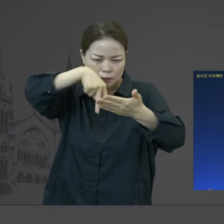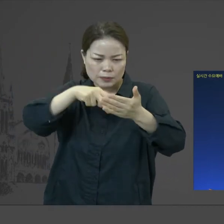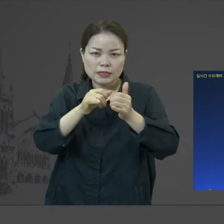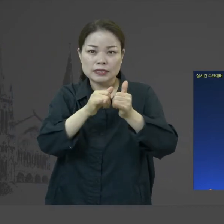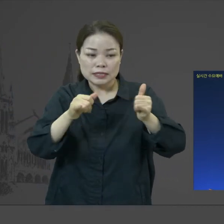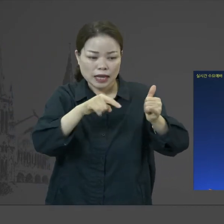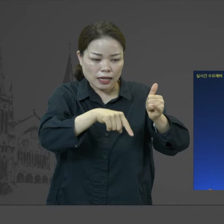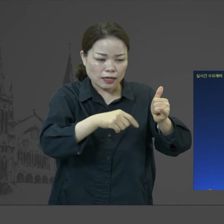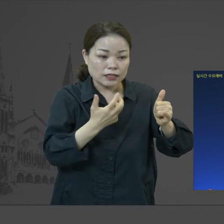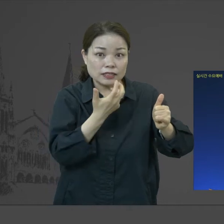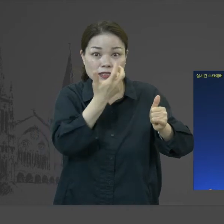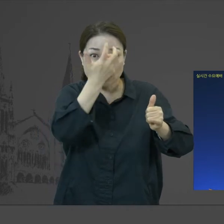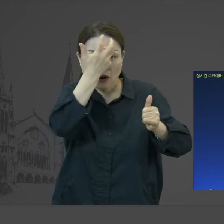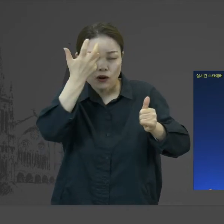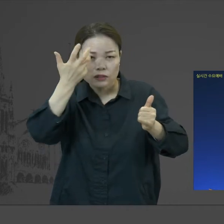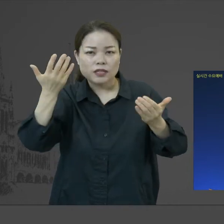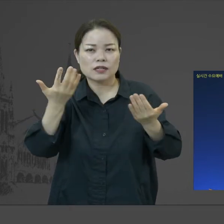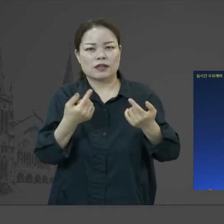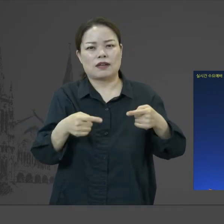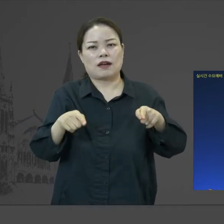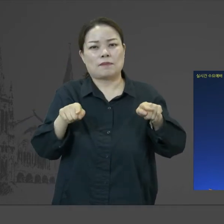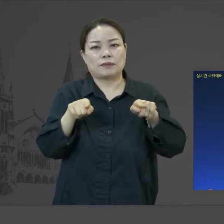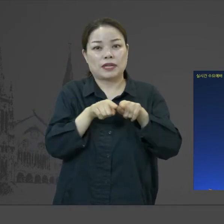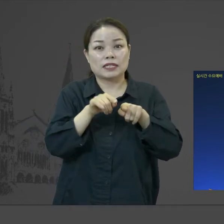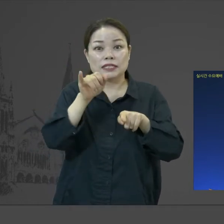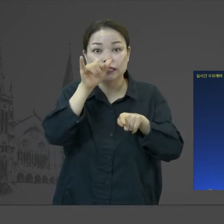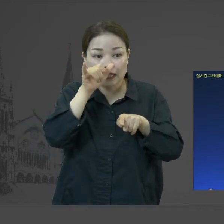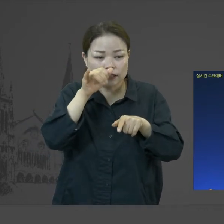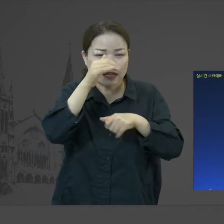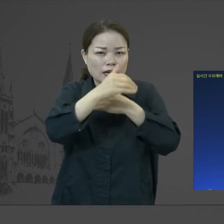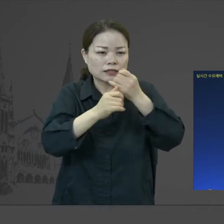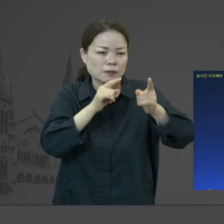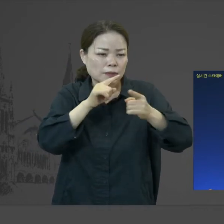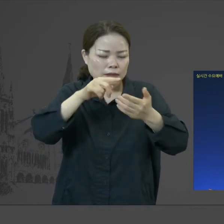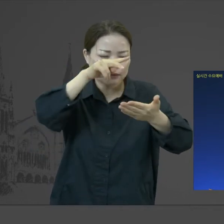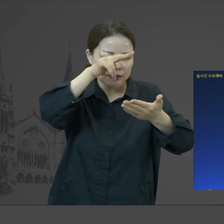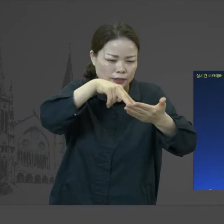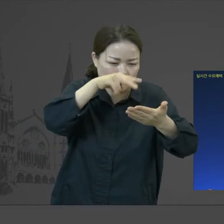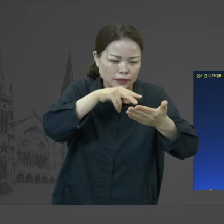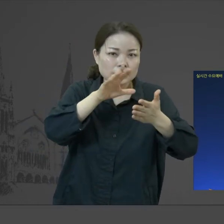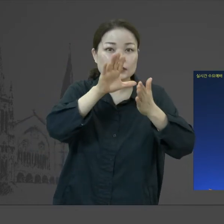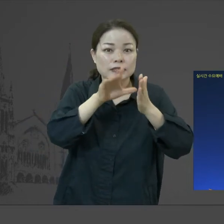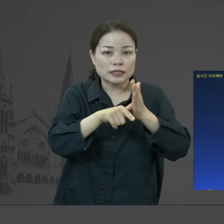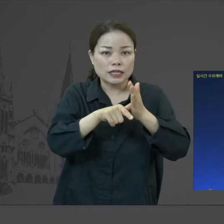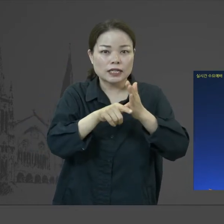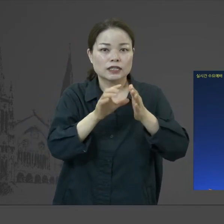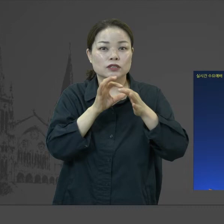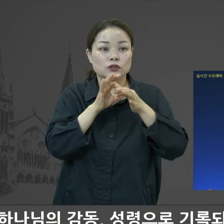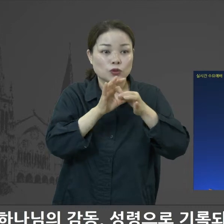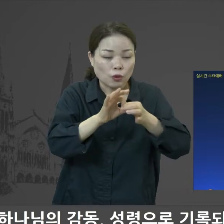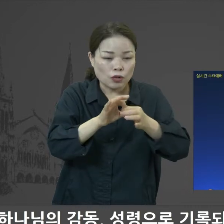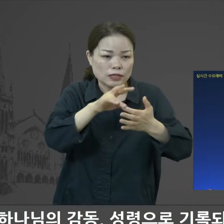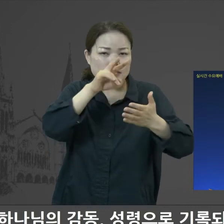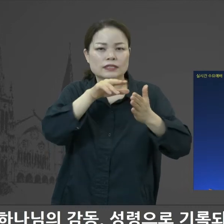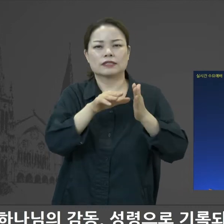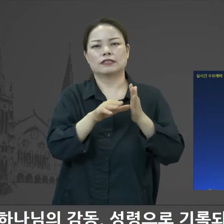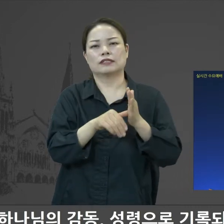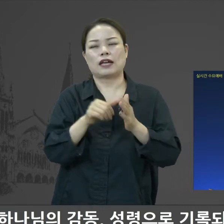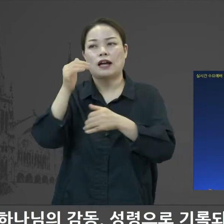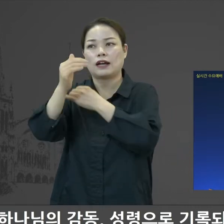안에 성령의 역사가 있어야 이 하나님의 말씀을 통하여 이 말씀을 읽을 때